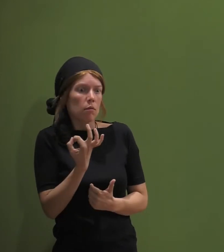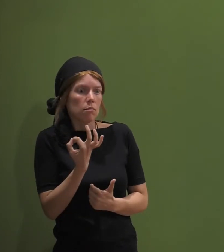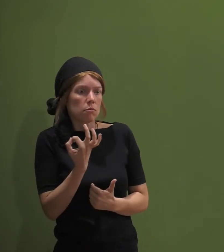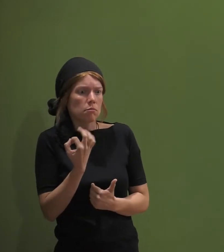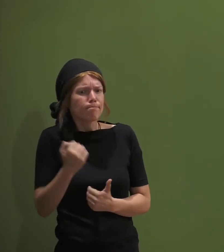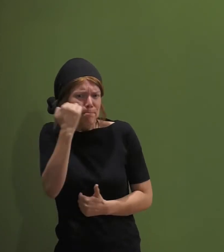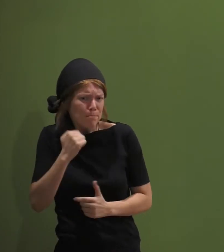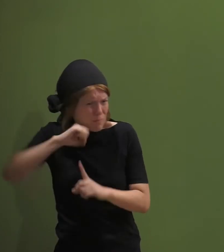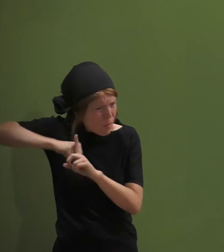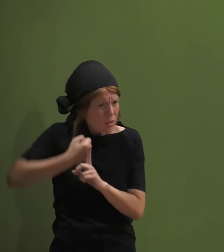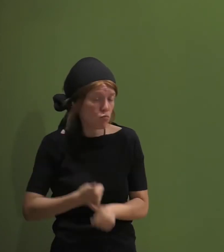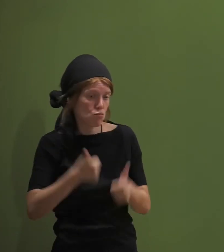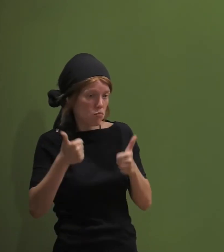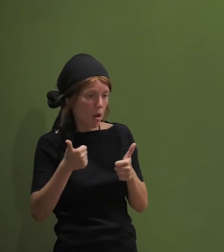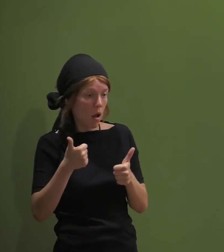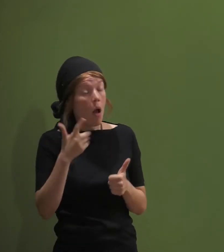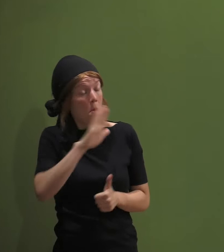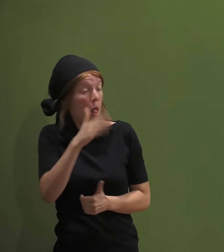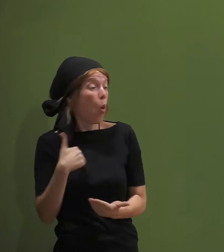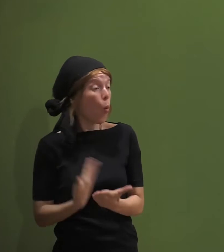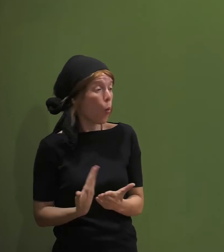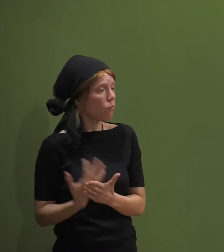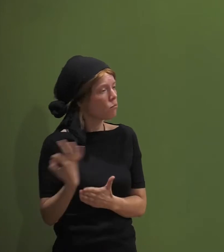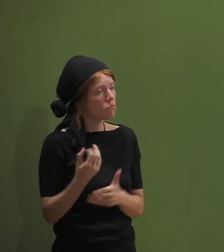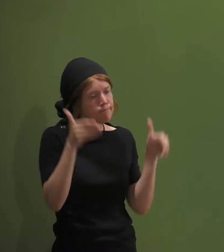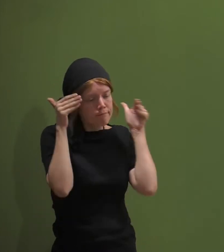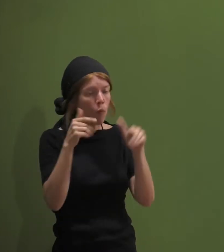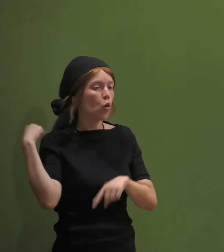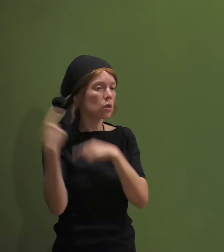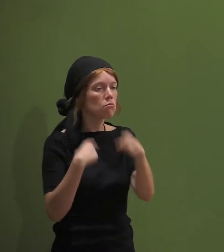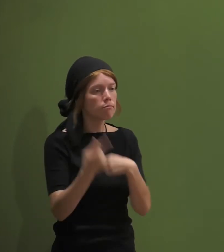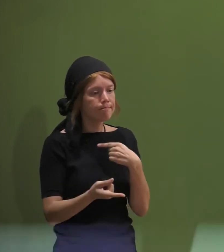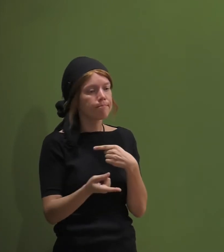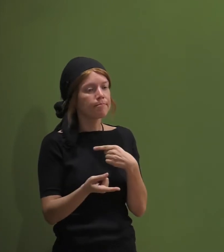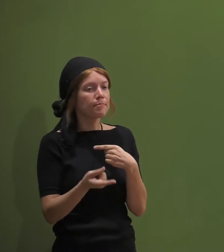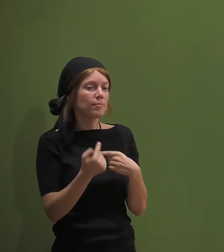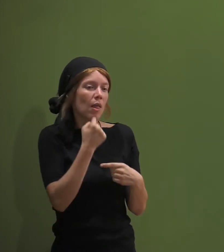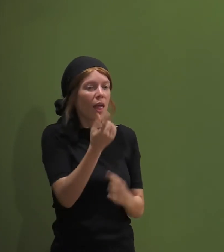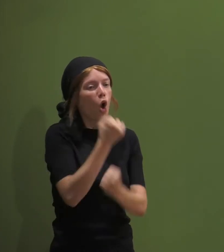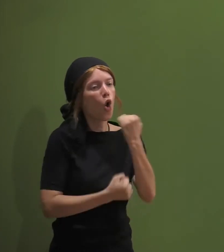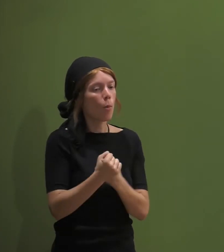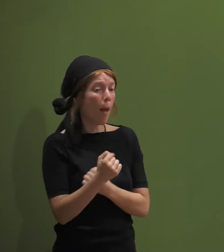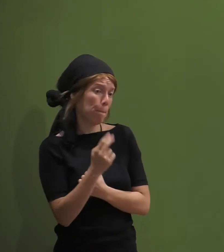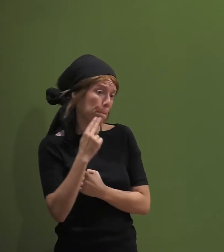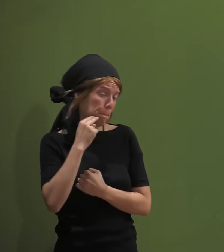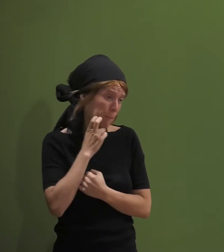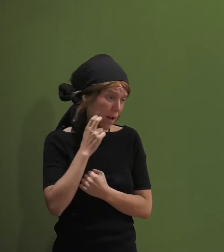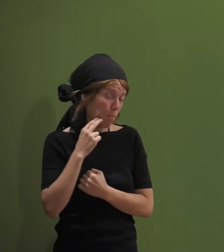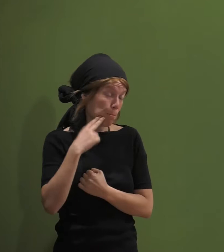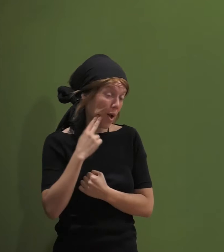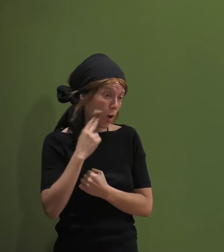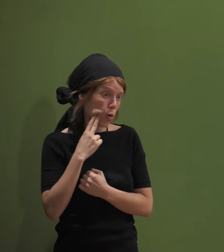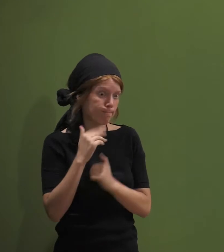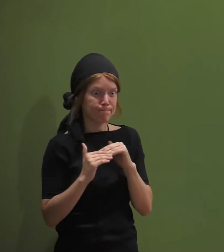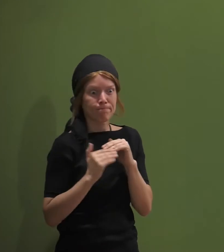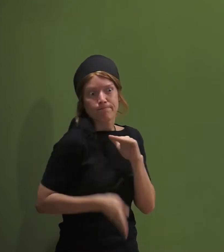todavía a más presión. Parece justificado, por tanto, que este enfoque tradicional y al que se tiende a llamar economía marrón no pueda mantenerse en el